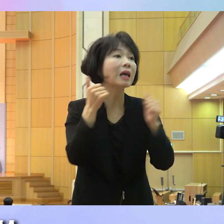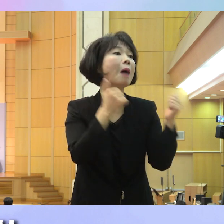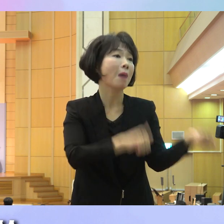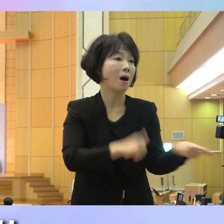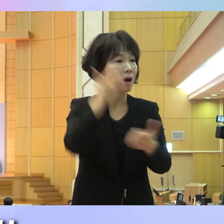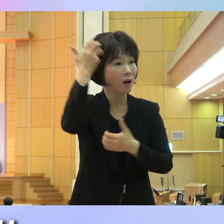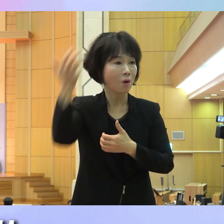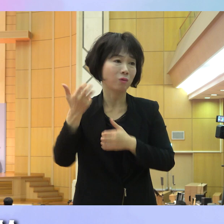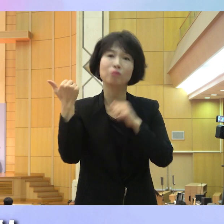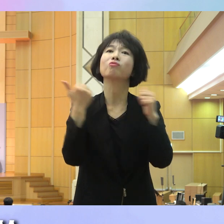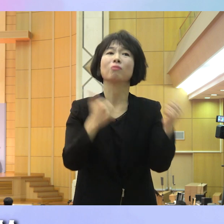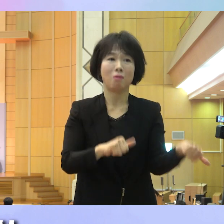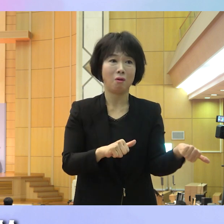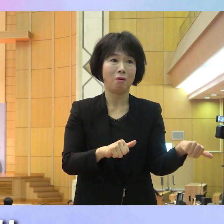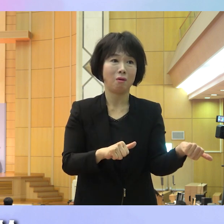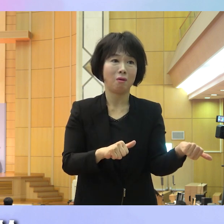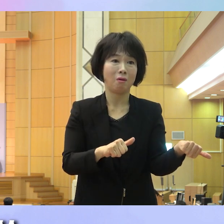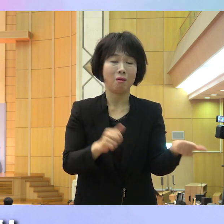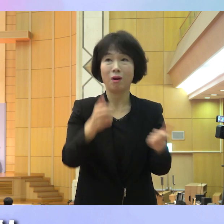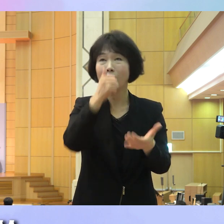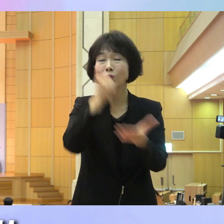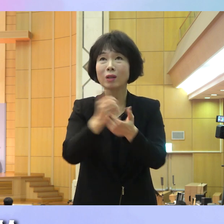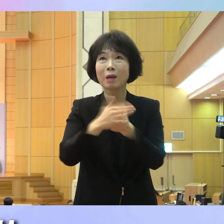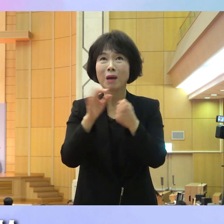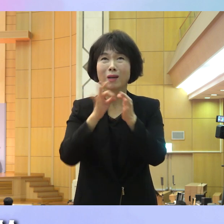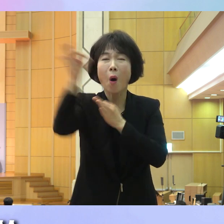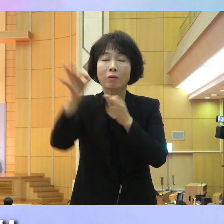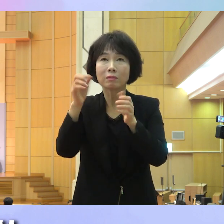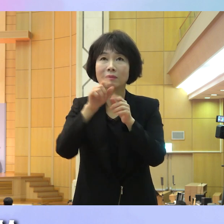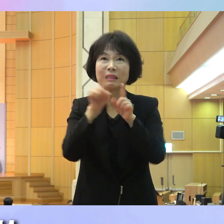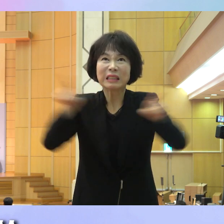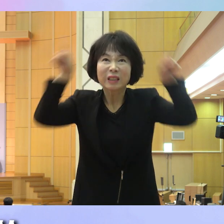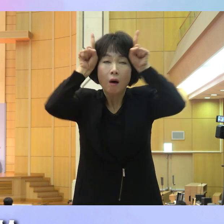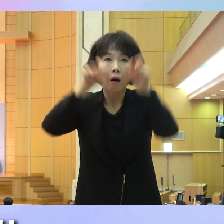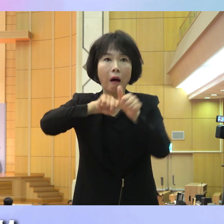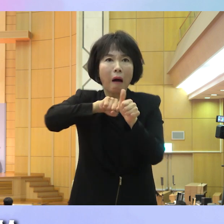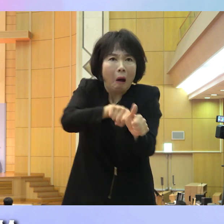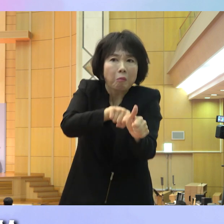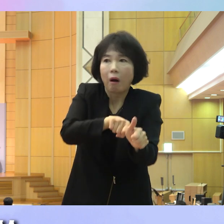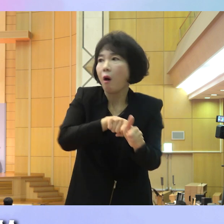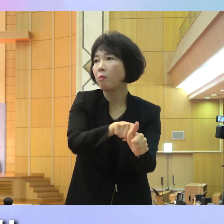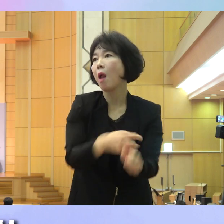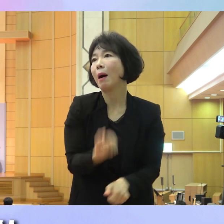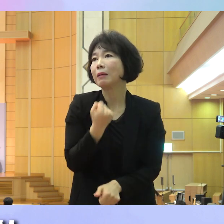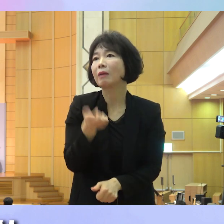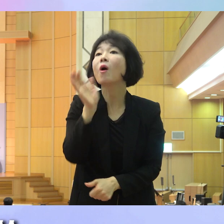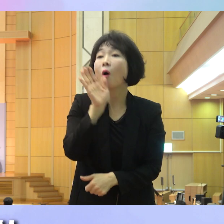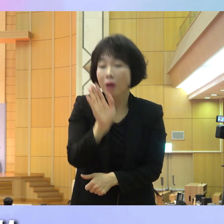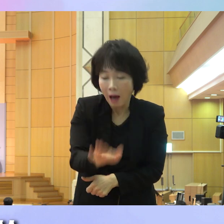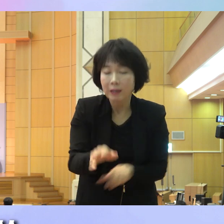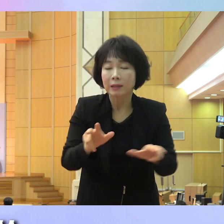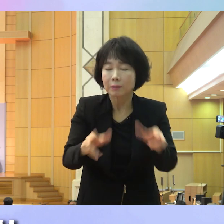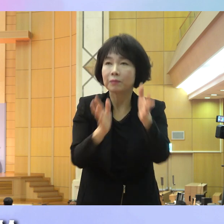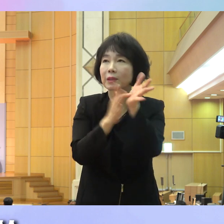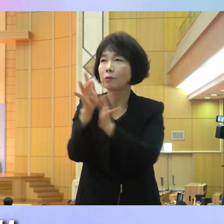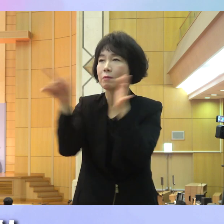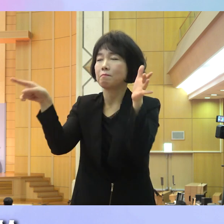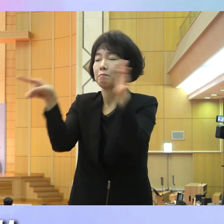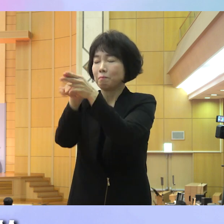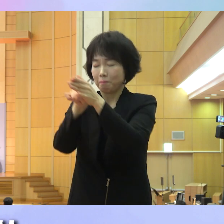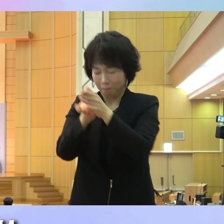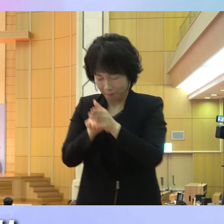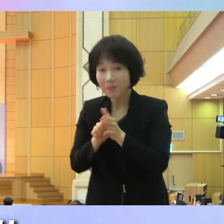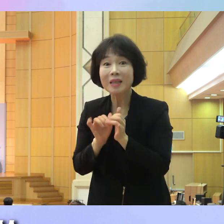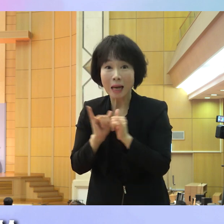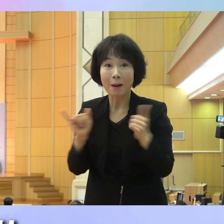죽지만은, 영원히 지옥 형벌 받지만은, 예수 그리스도 안에서 예수를 믿는 사람들은